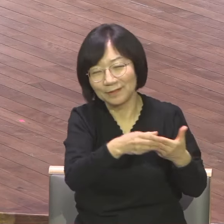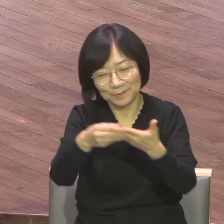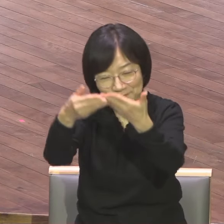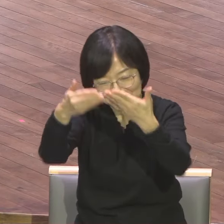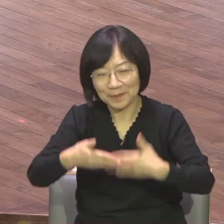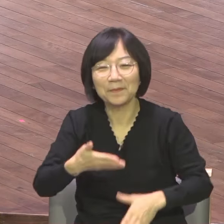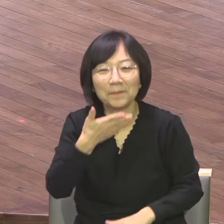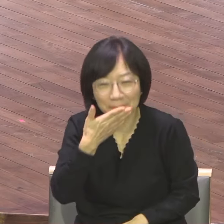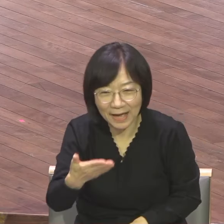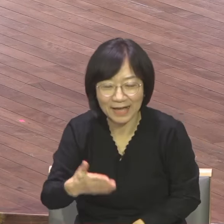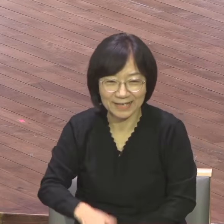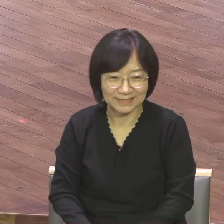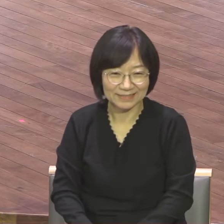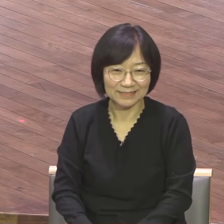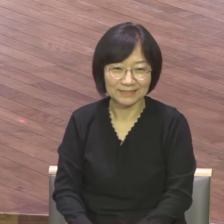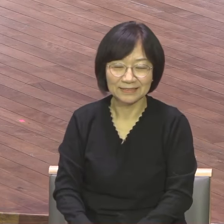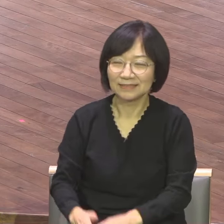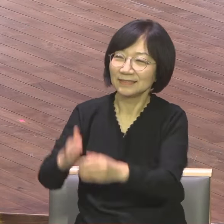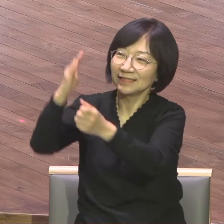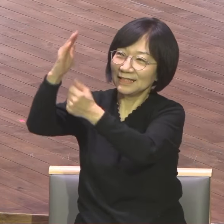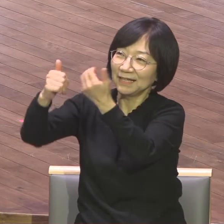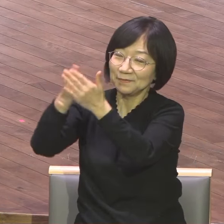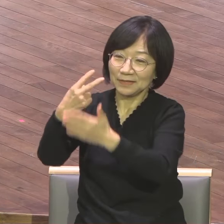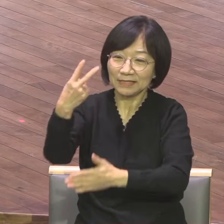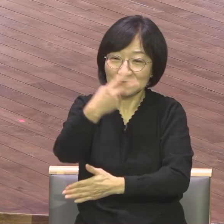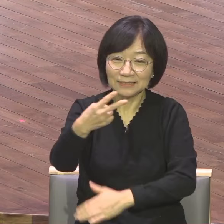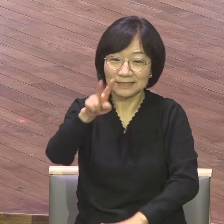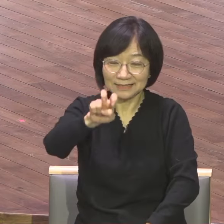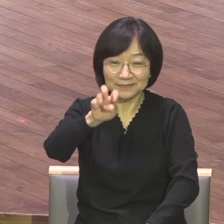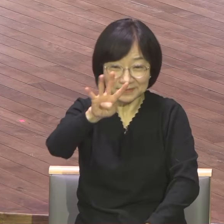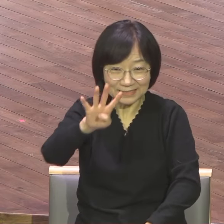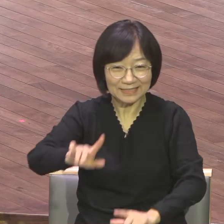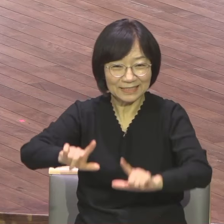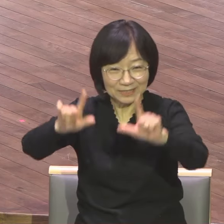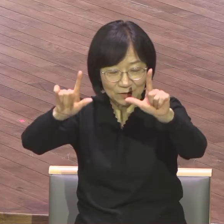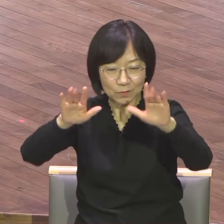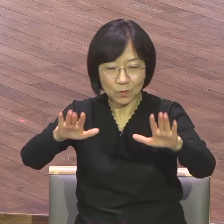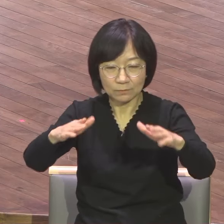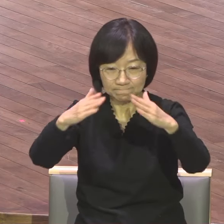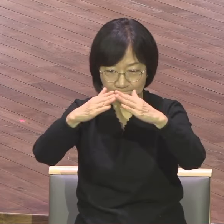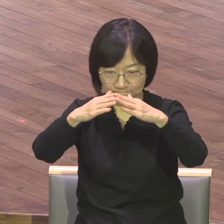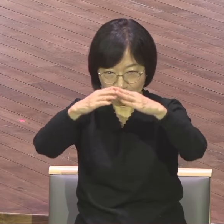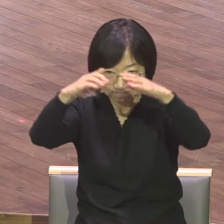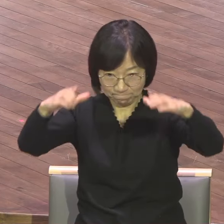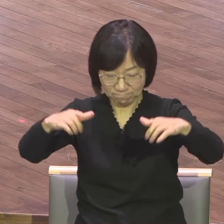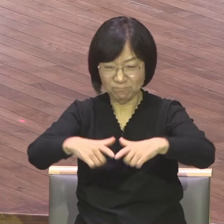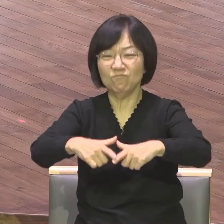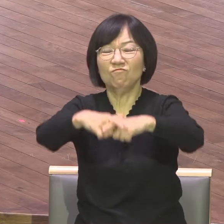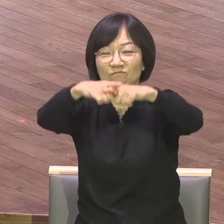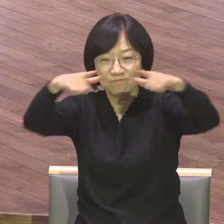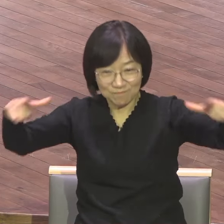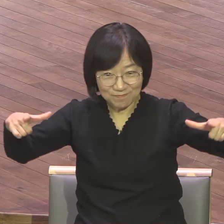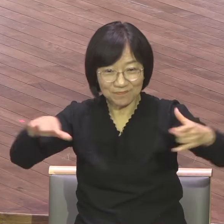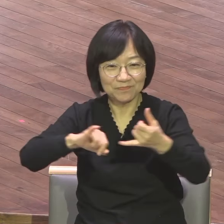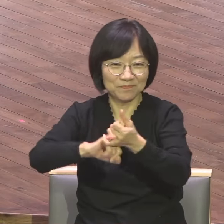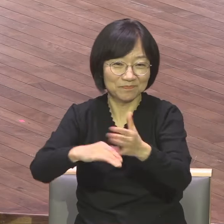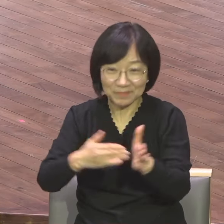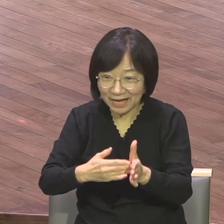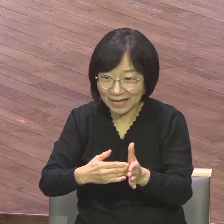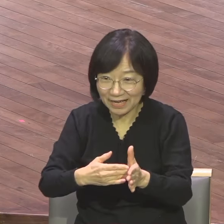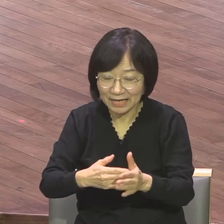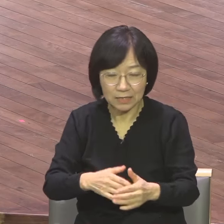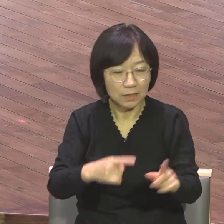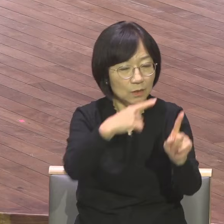2024년 하나님께서 우리에게 너 장막터를 넓히라 라는 언약의 말씀을 주었습니다. 교회의 장막터, 지역의